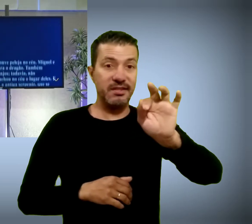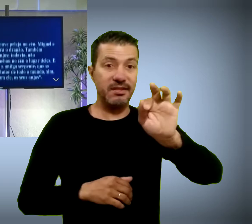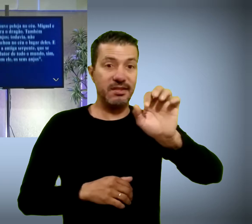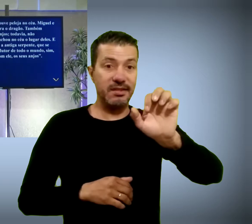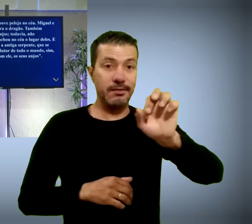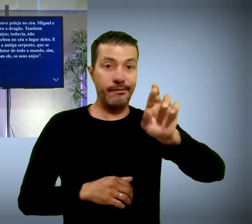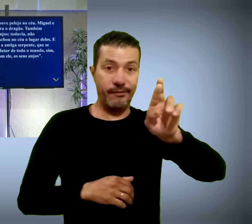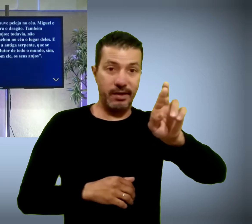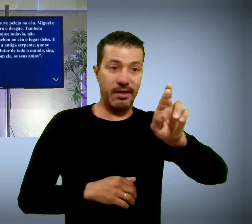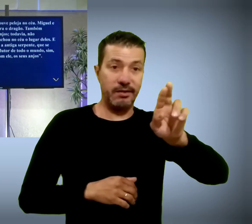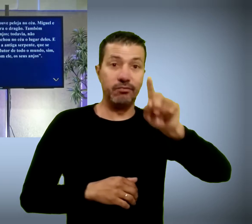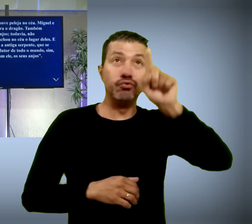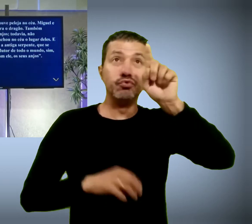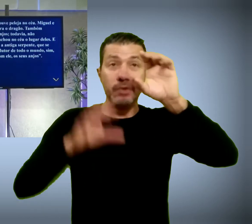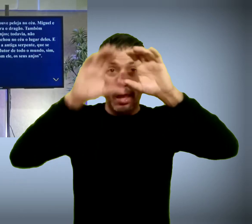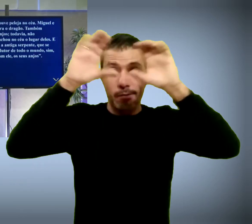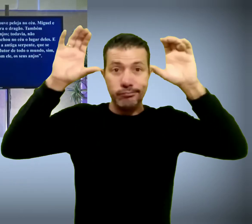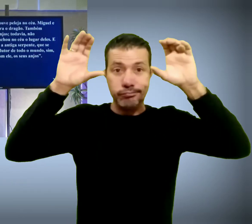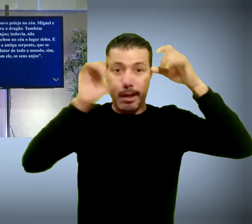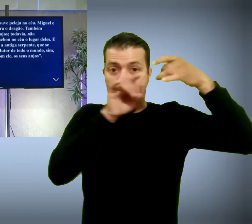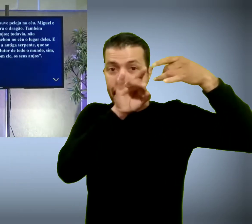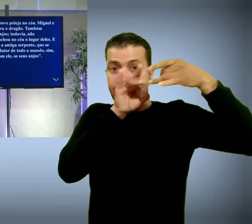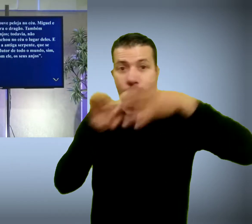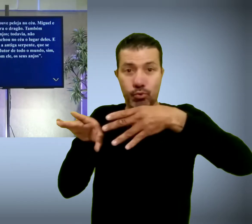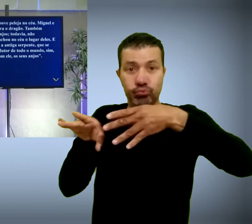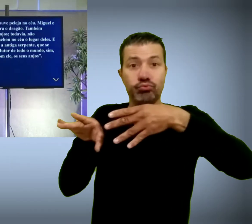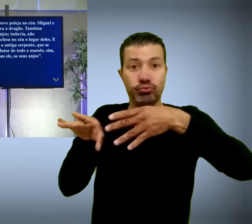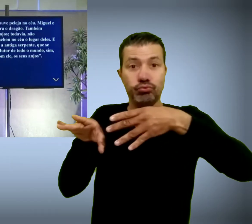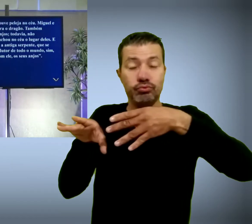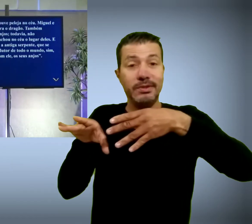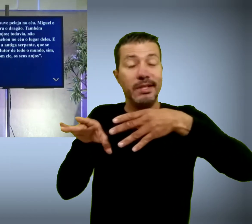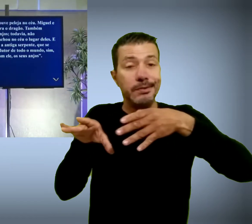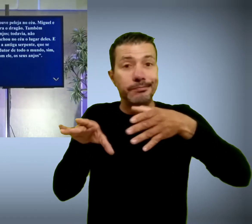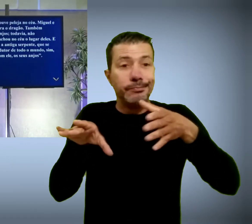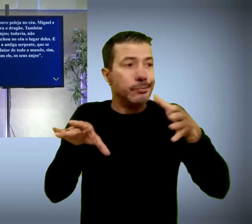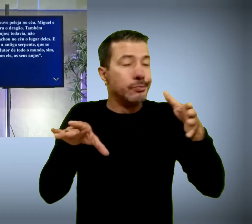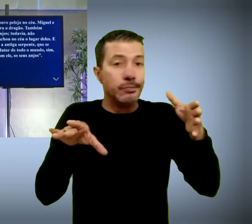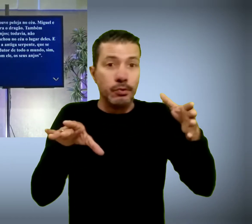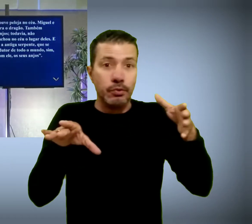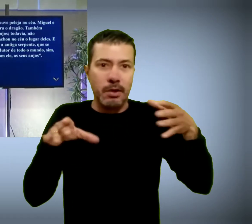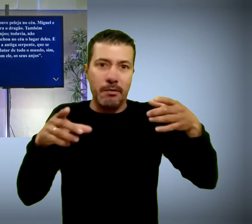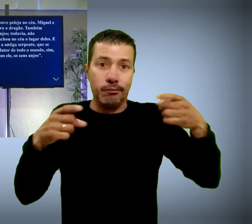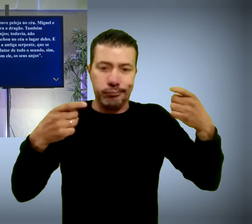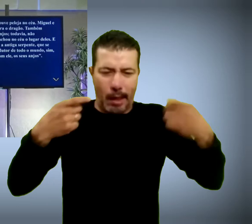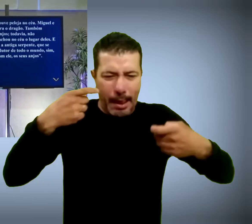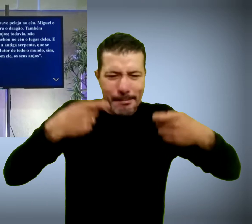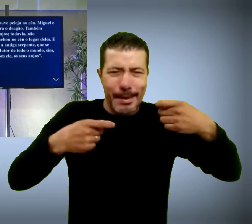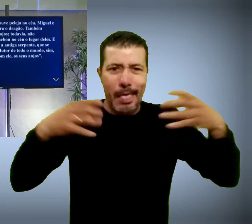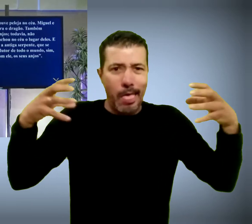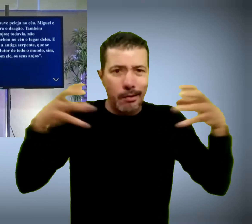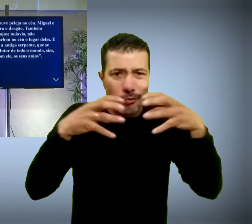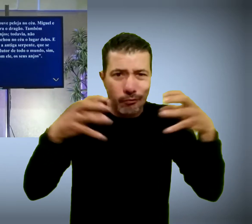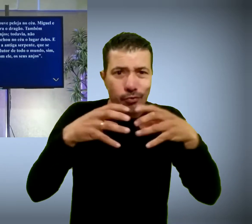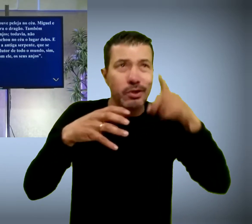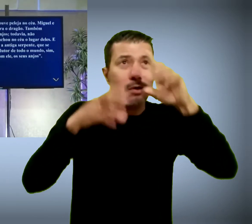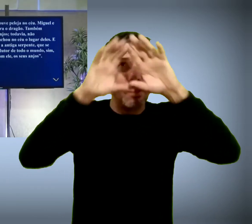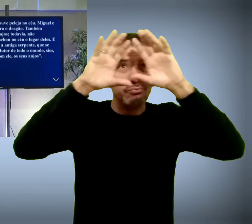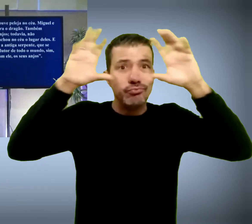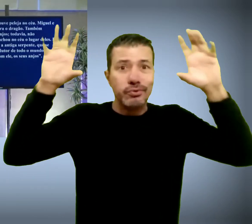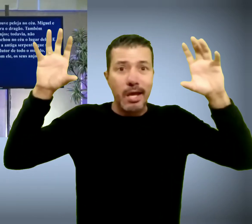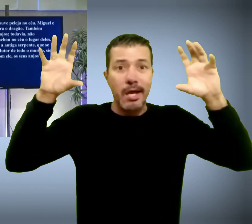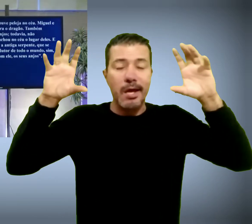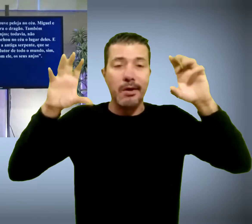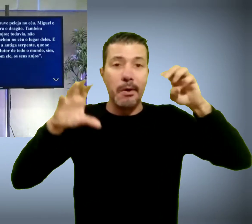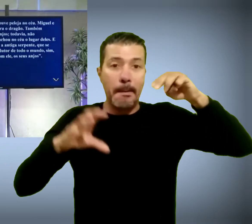E ele conseguiu arrastar 1/3 dos anjos. Houve uma peleja no céu. E Miguel e